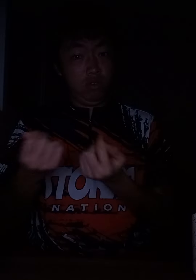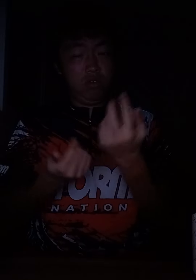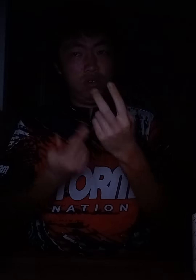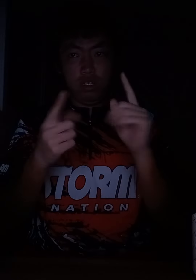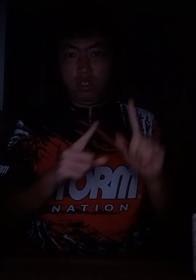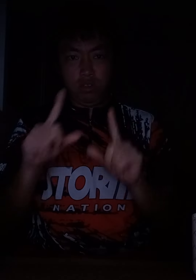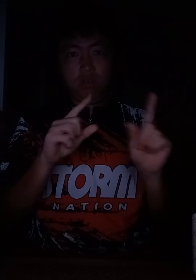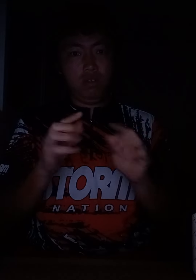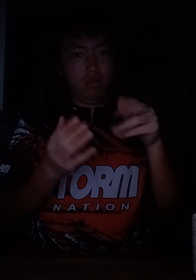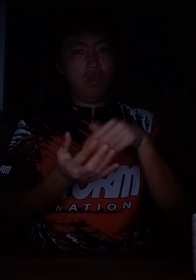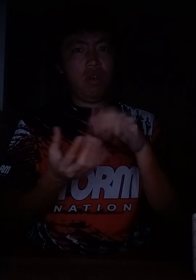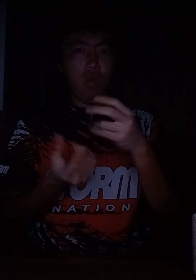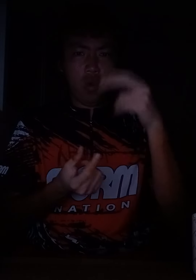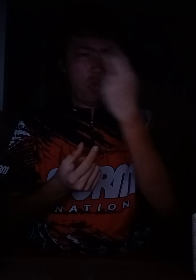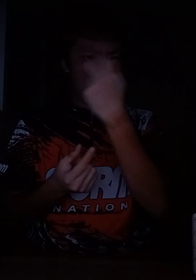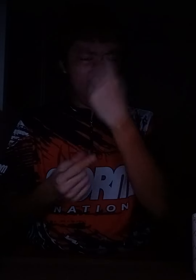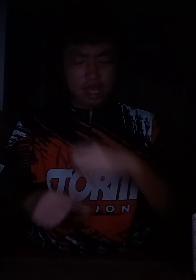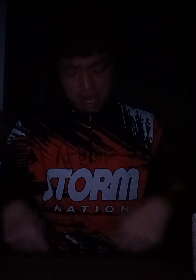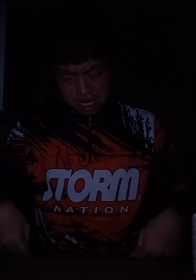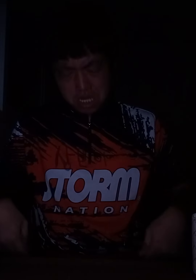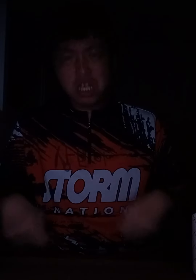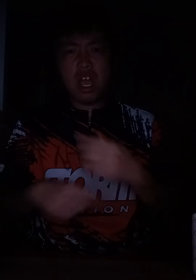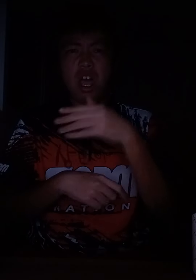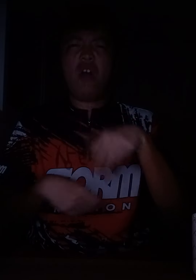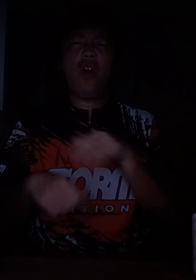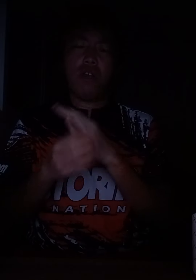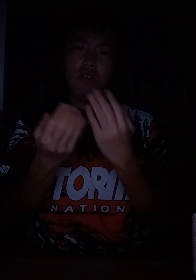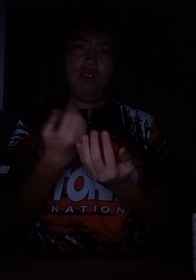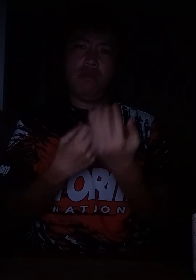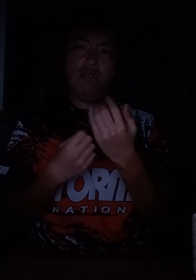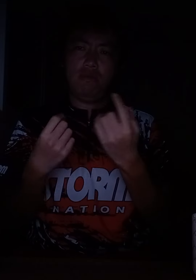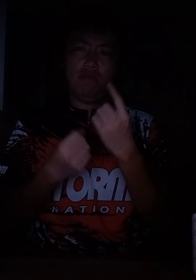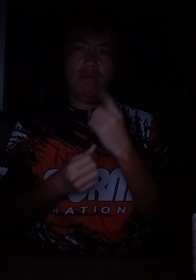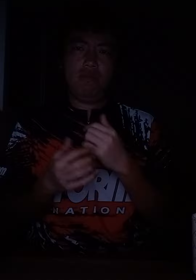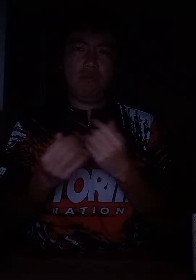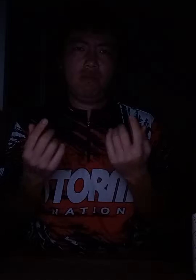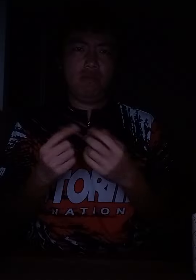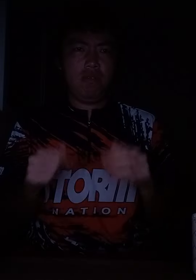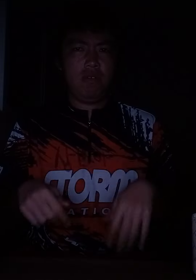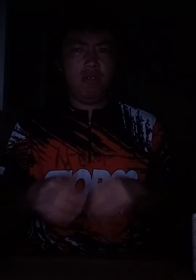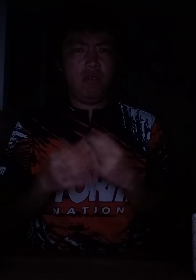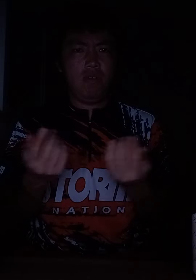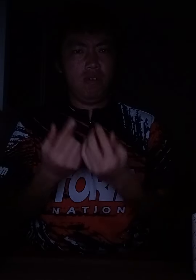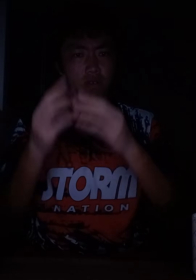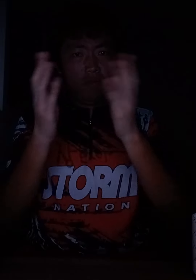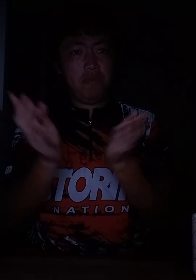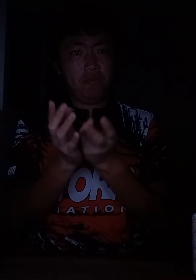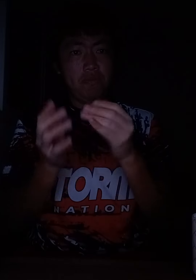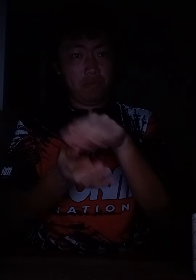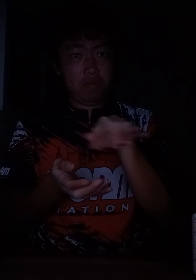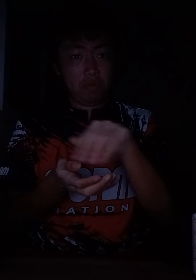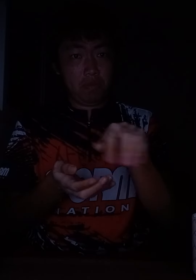50대 남성이 얼굴과 다리 등에 화상을 입었습니다. 얼굴 힘을 들어가려고 하다가 마스크를 계속 많이 그렇게